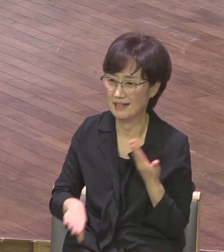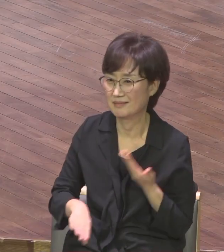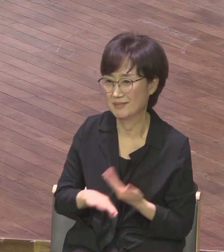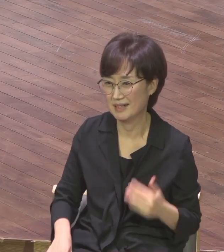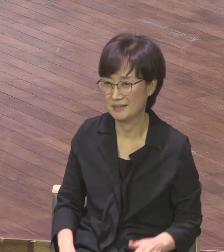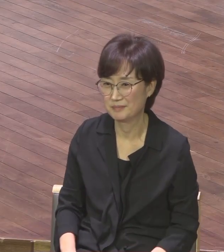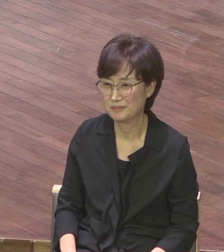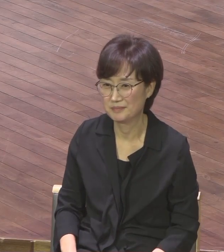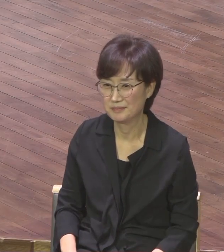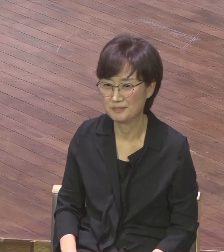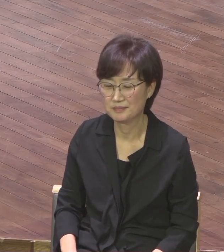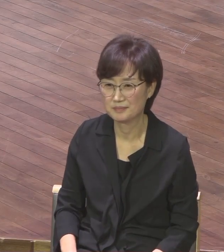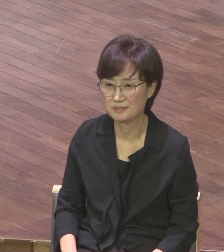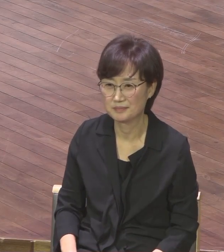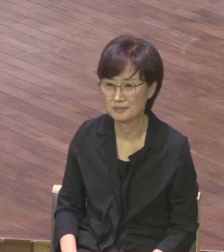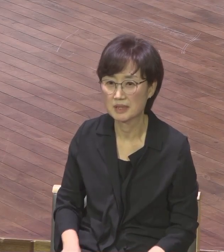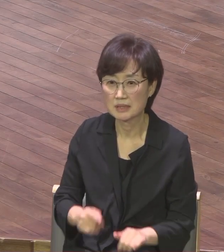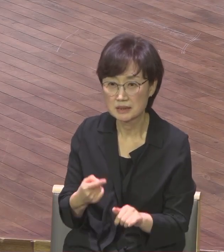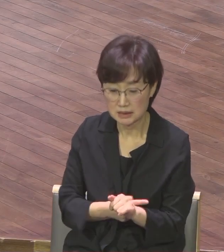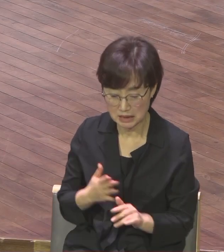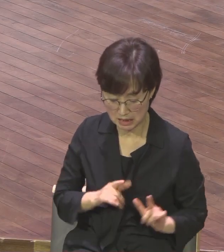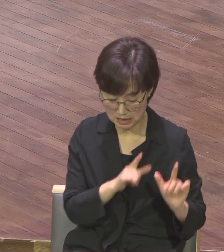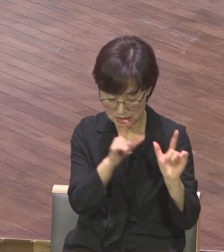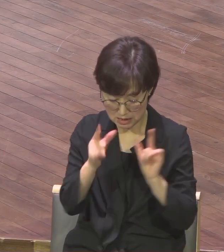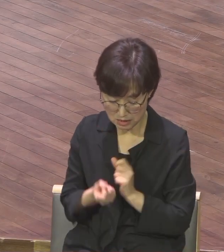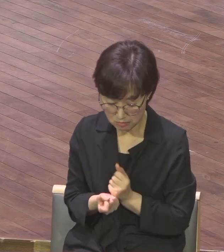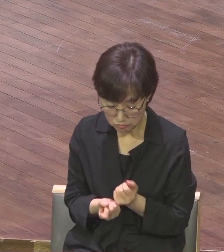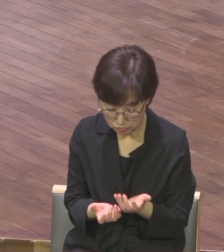그러면 다 간접 전도는 다 되는 거죠.